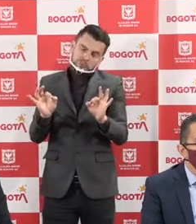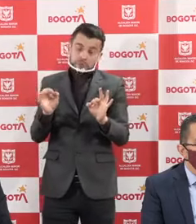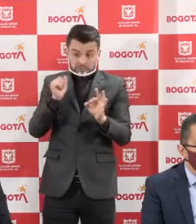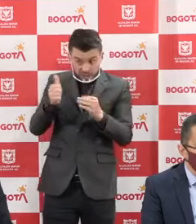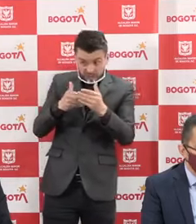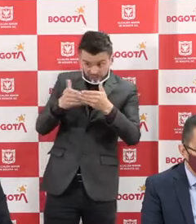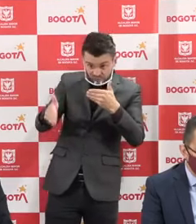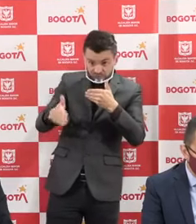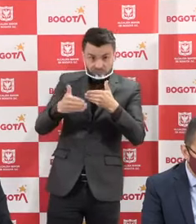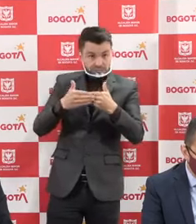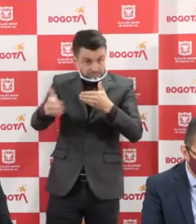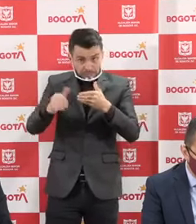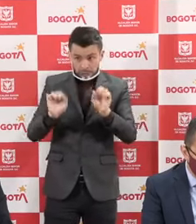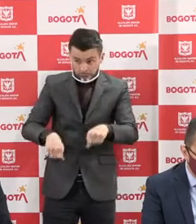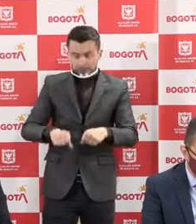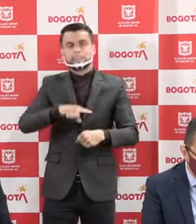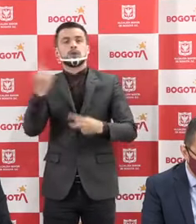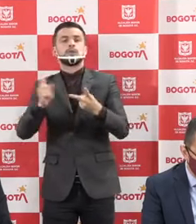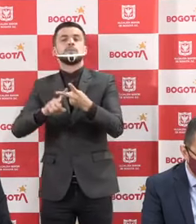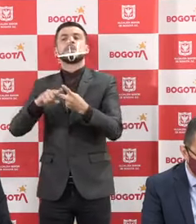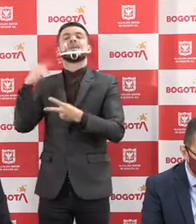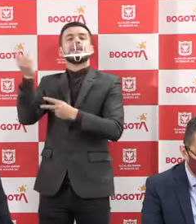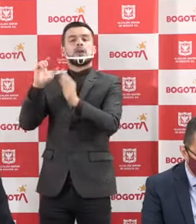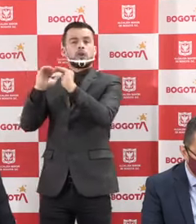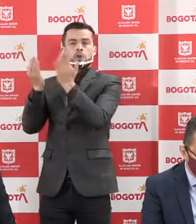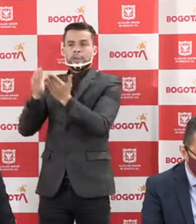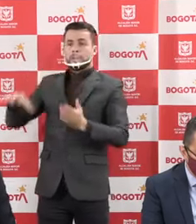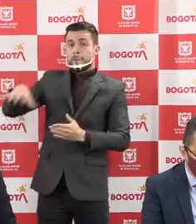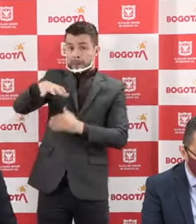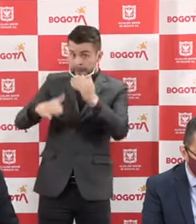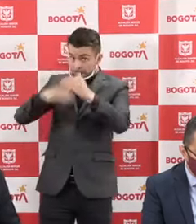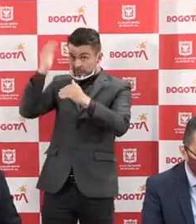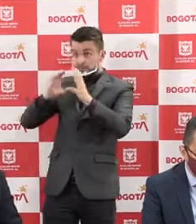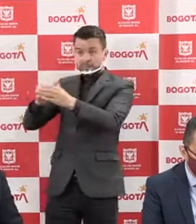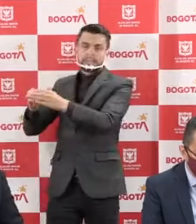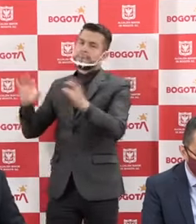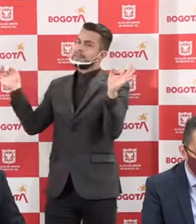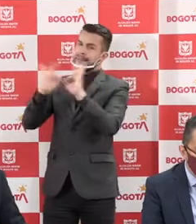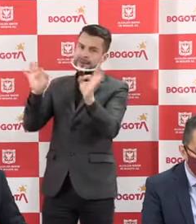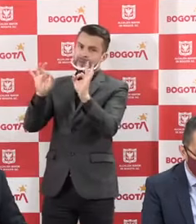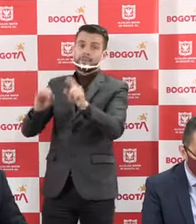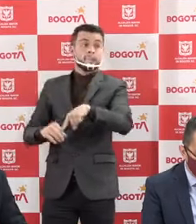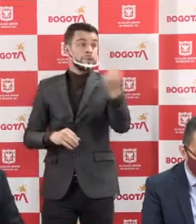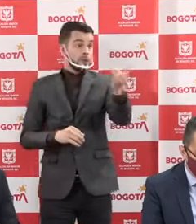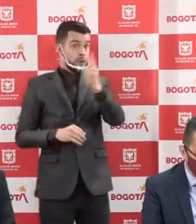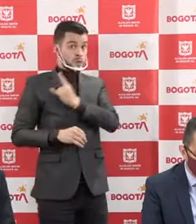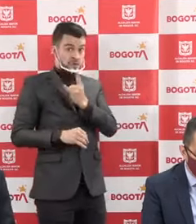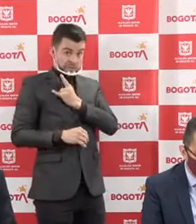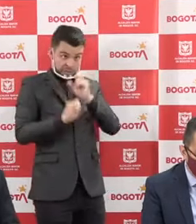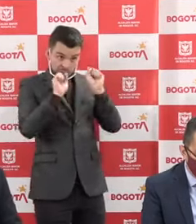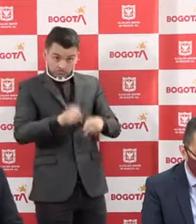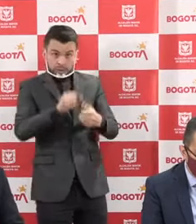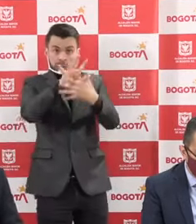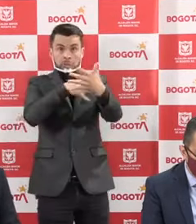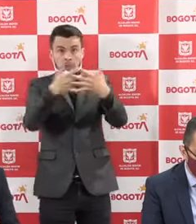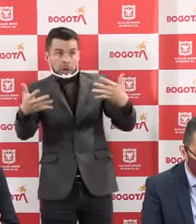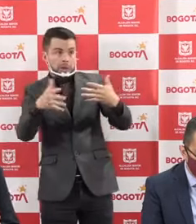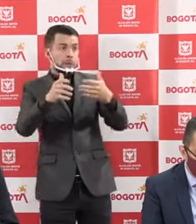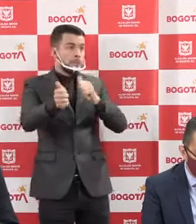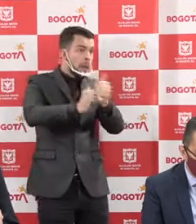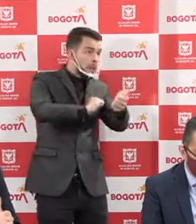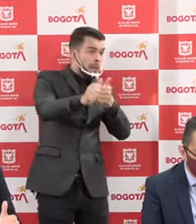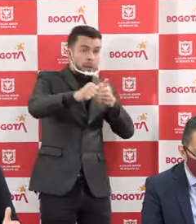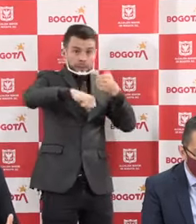pero las universidades si pueden volver si así lo determina como modelo de alternancia con el modelo de alternancia